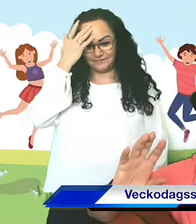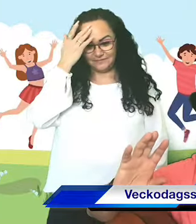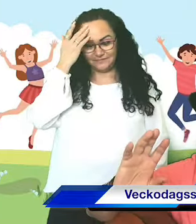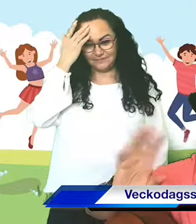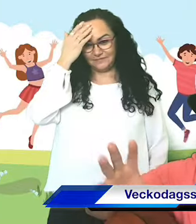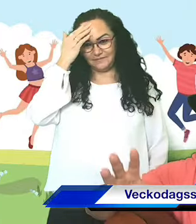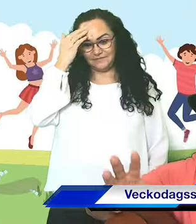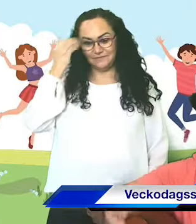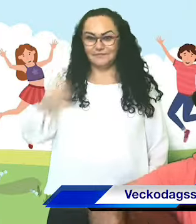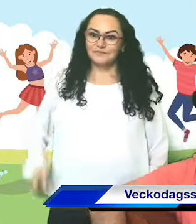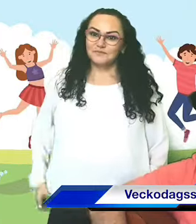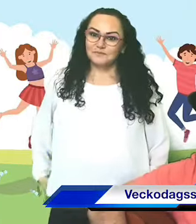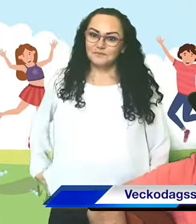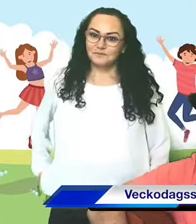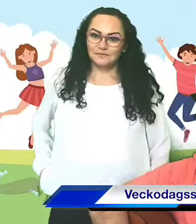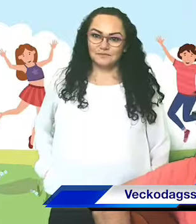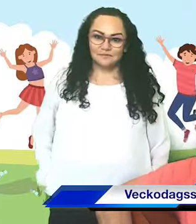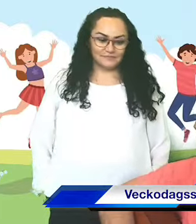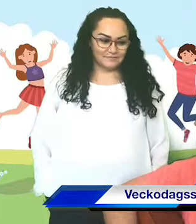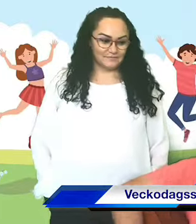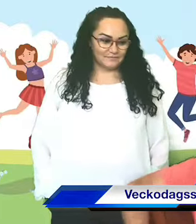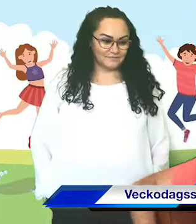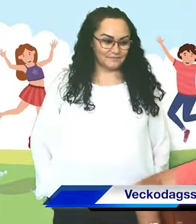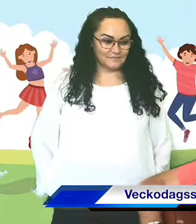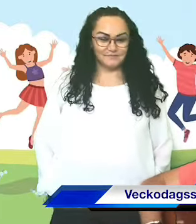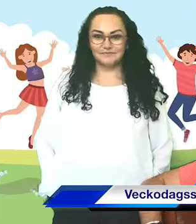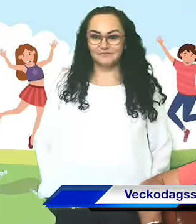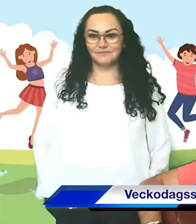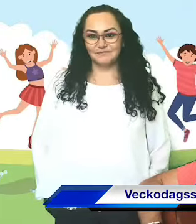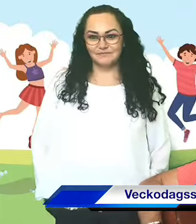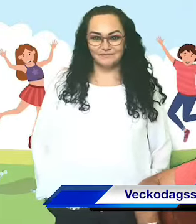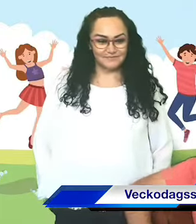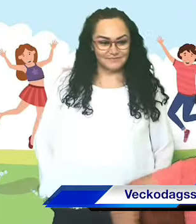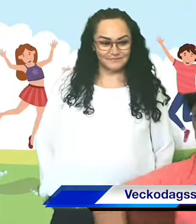hänt någonting ute. Våren är på gång.